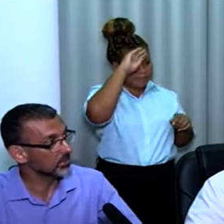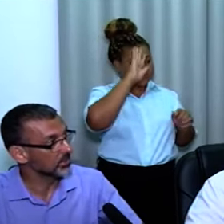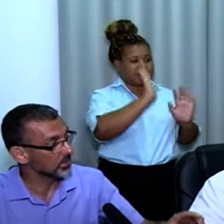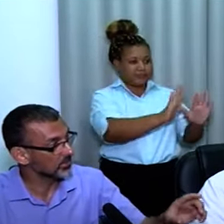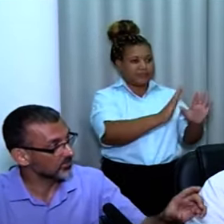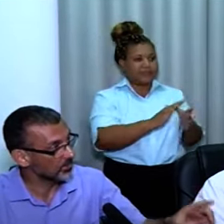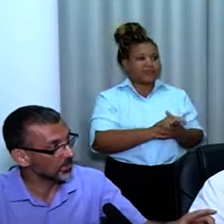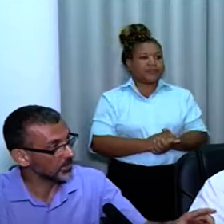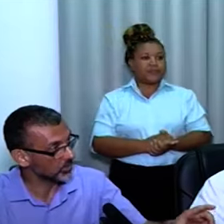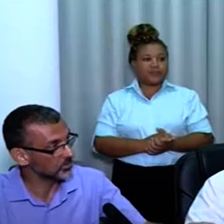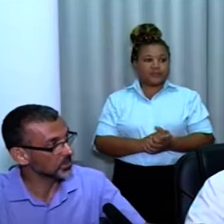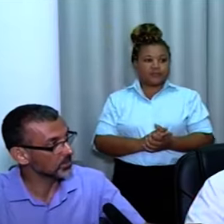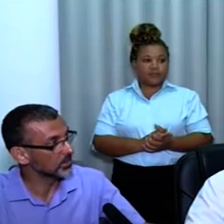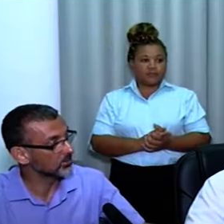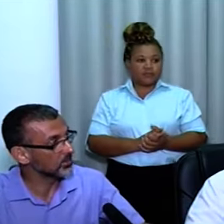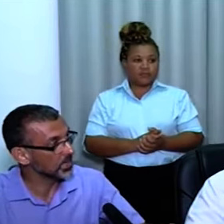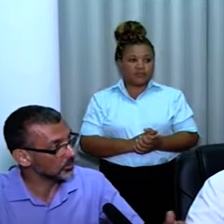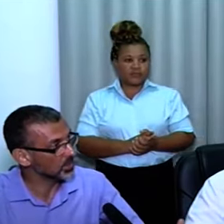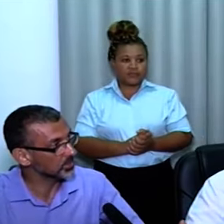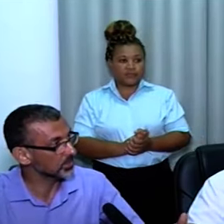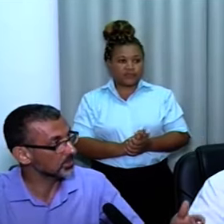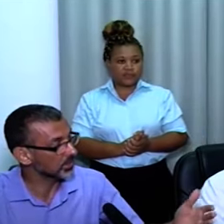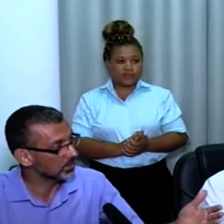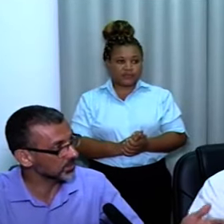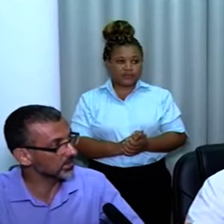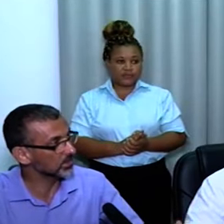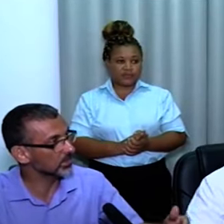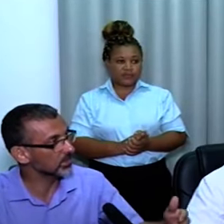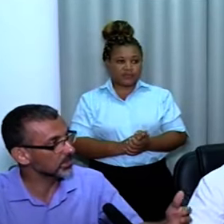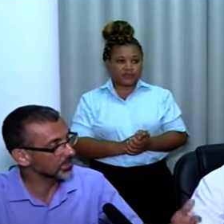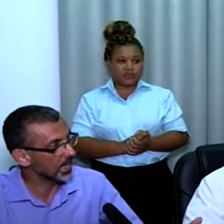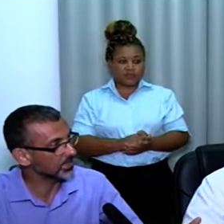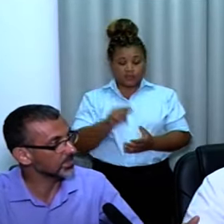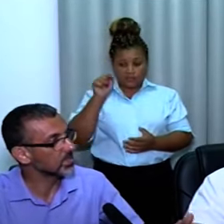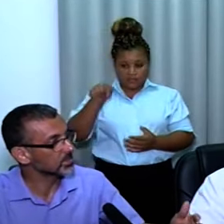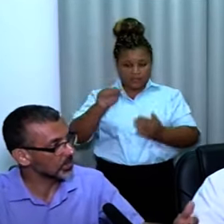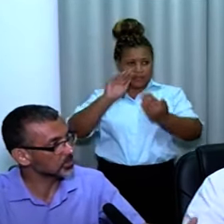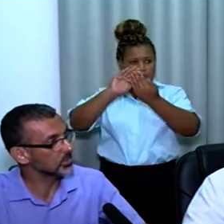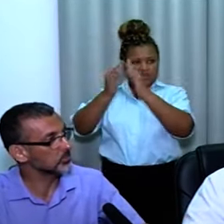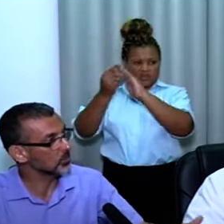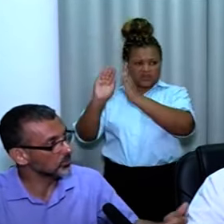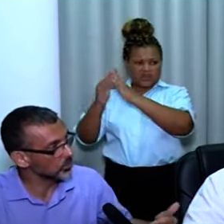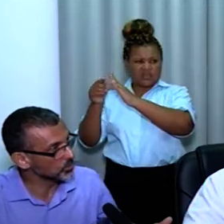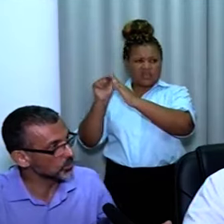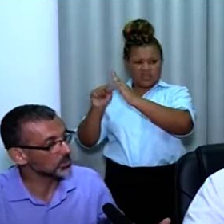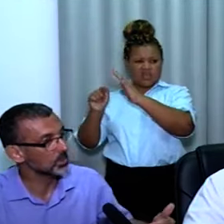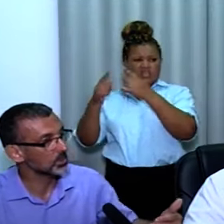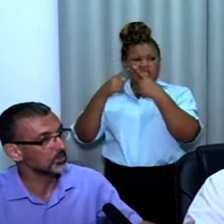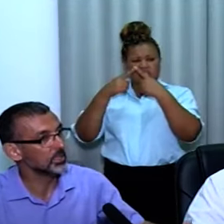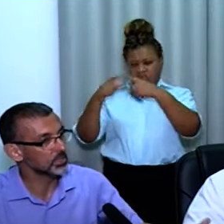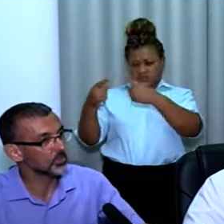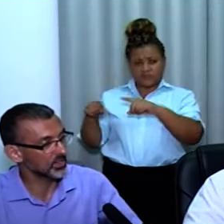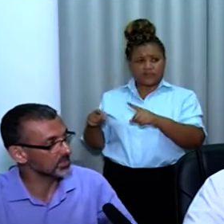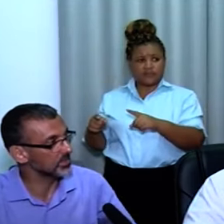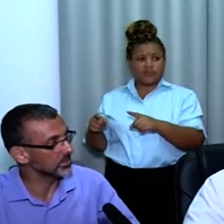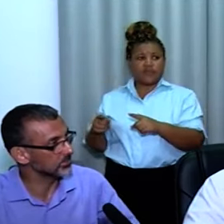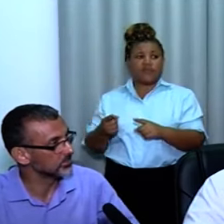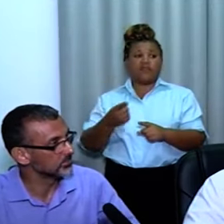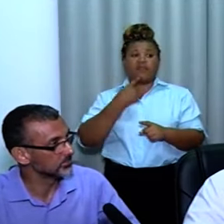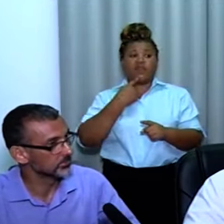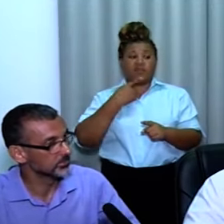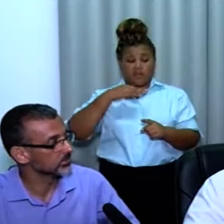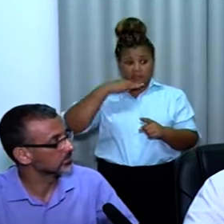en a Family Hospital ben ben outpatient antenatal gynae ça aussi nous pour vous autres demandent les autres